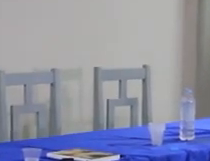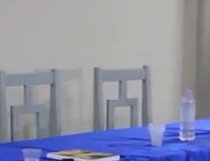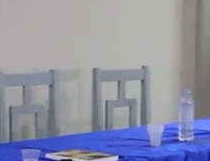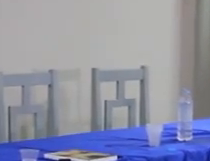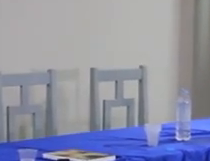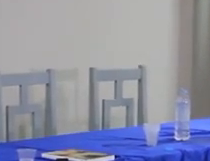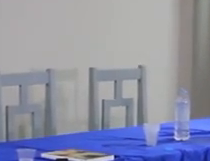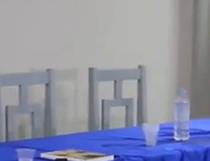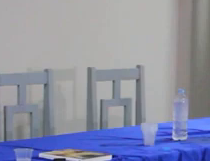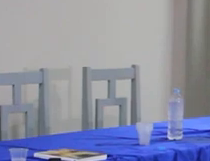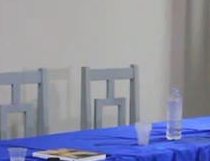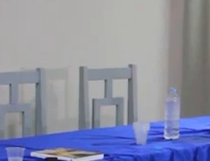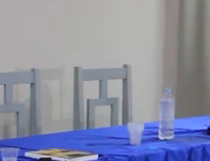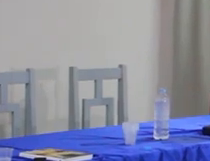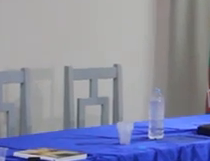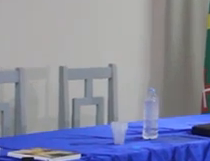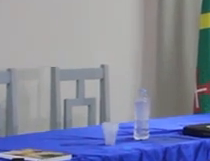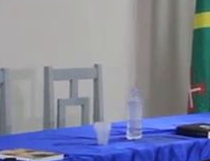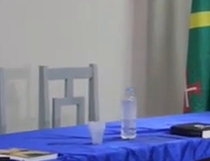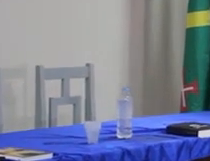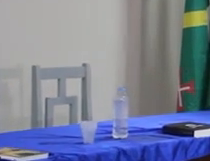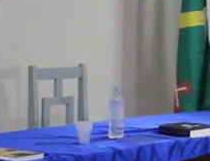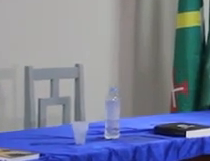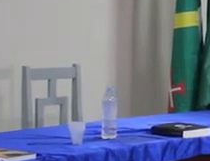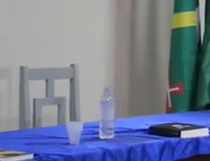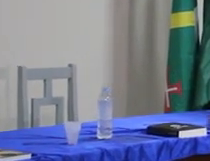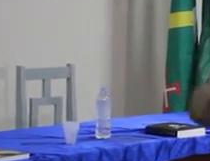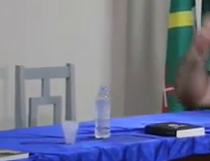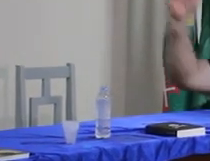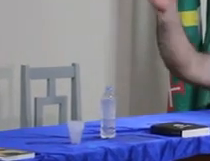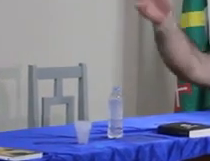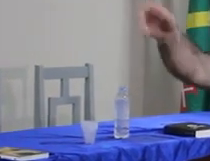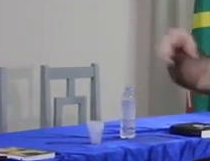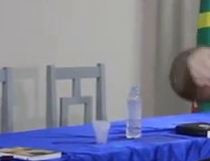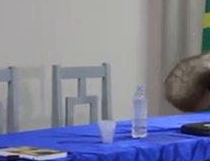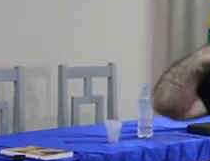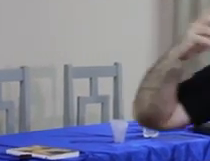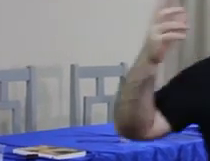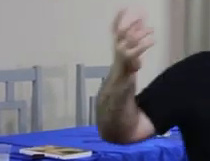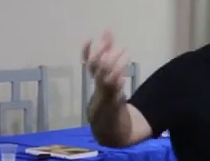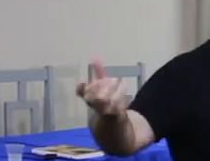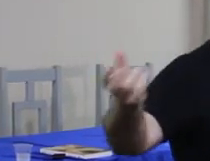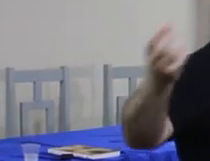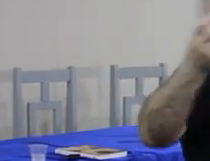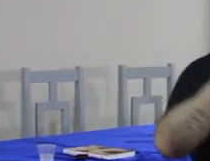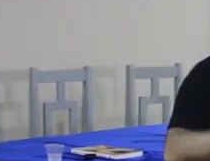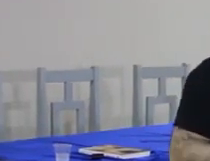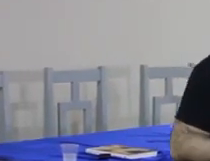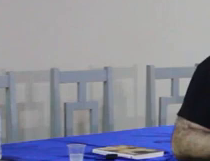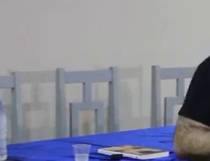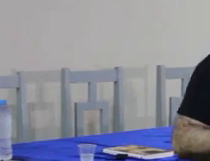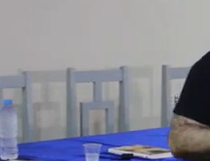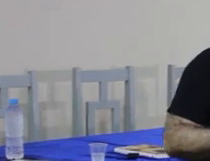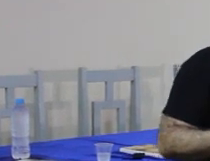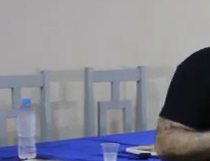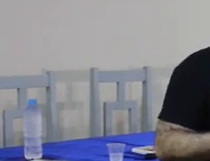O próprio governo do estado lança coisas, eles viajam pelos lugares, trazem